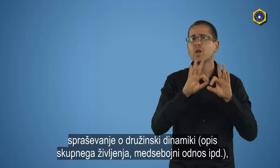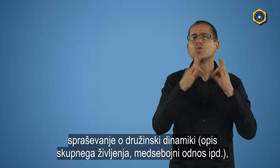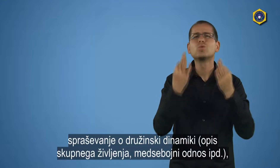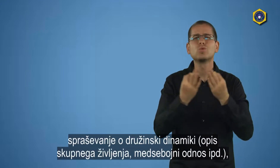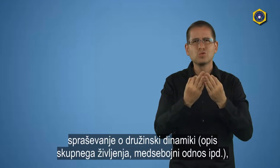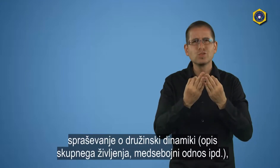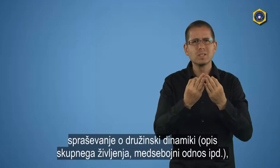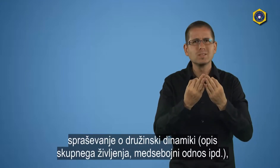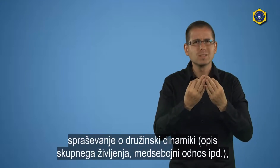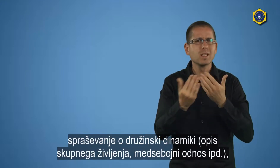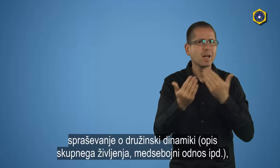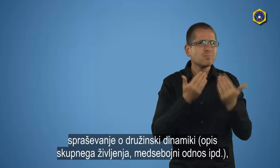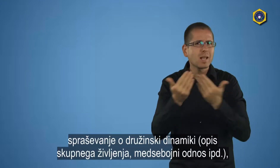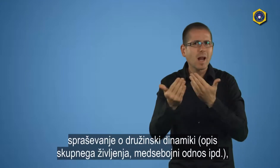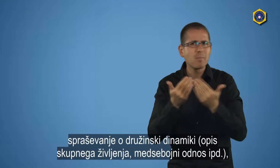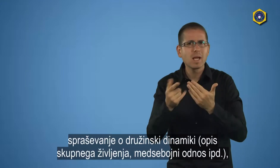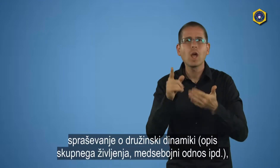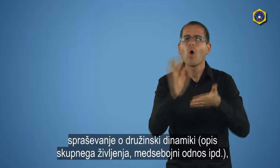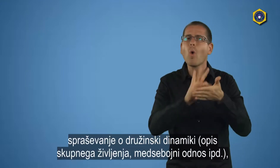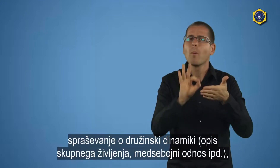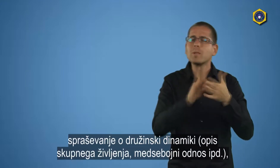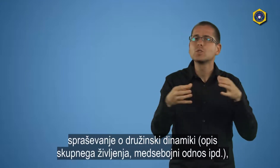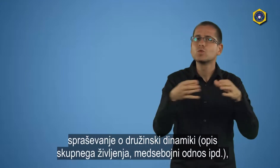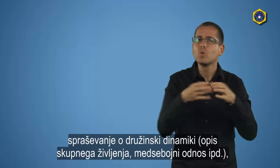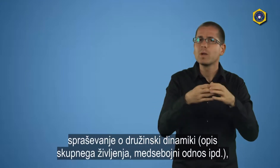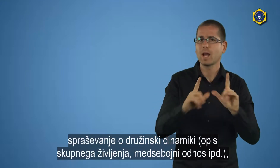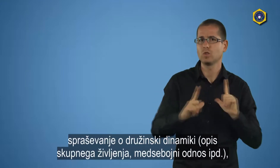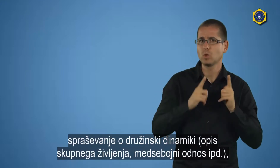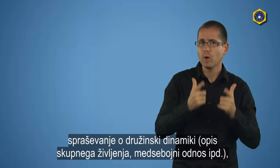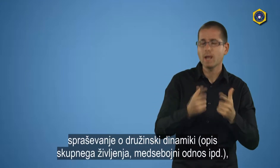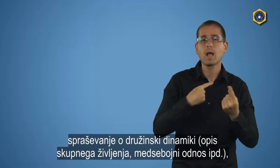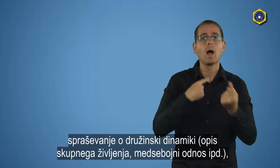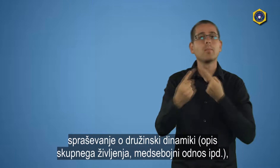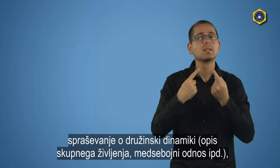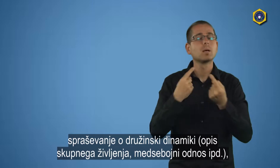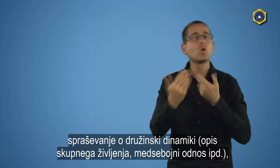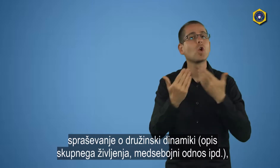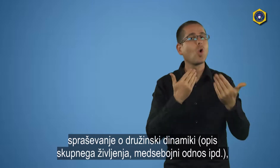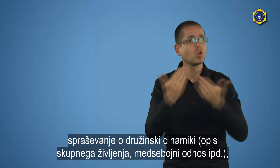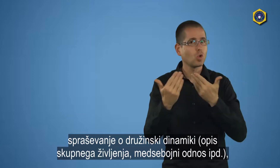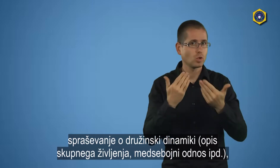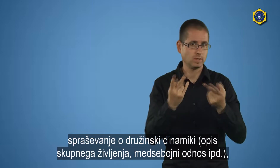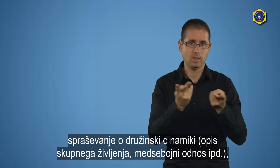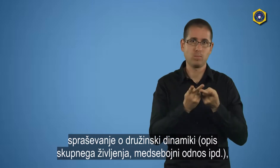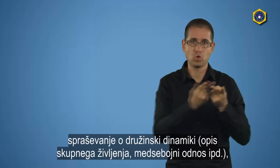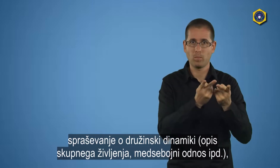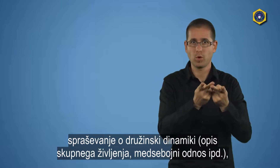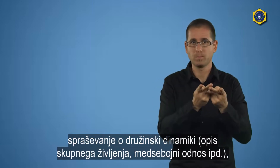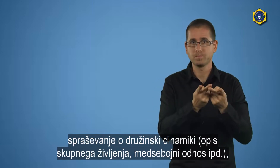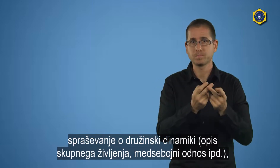Spraševanje o družinski dinamiki, opis skupnega življenja, medsebojni odnosi in podobno.